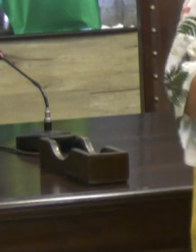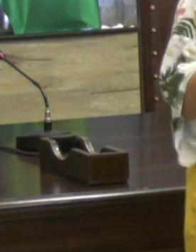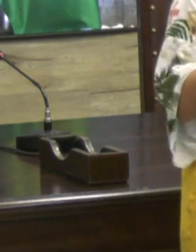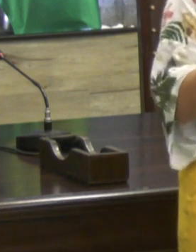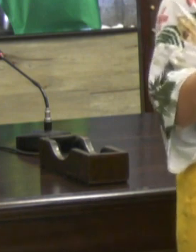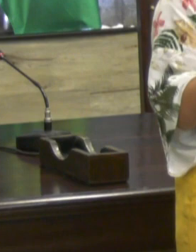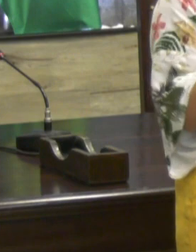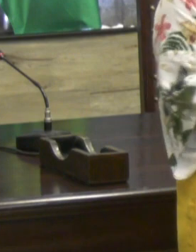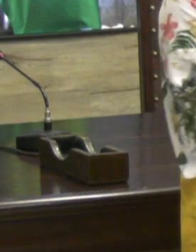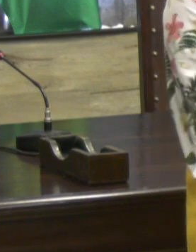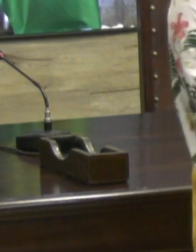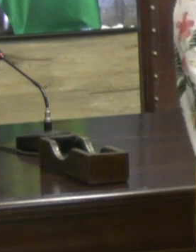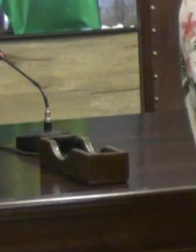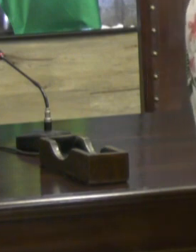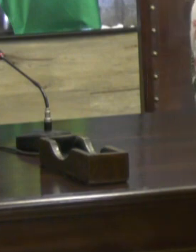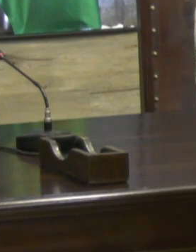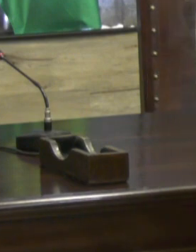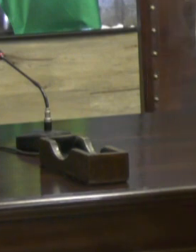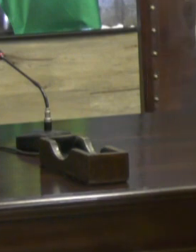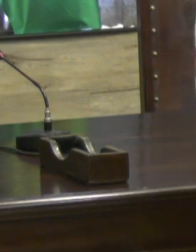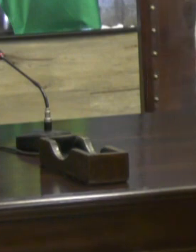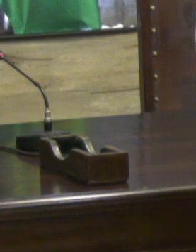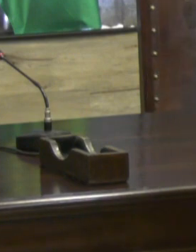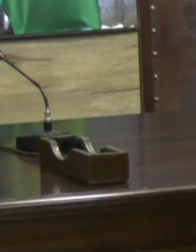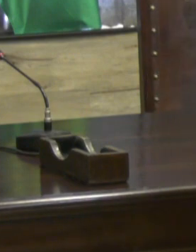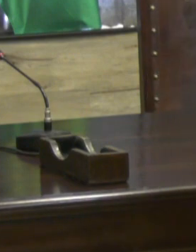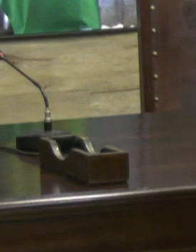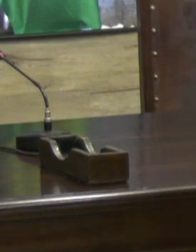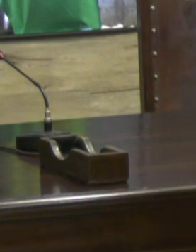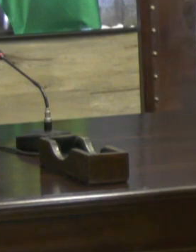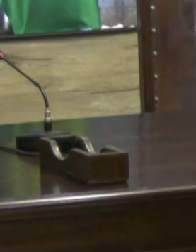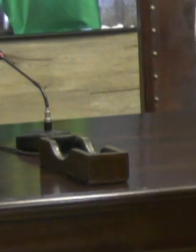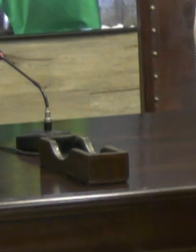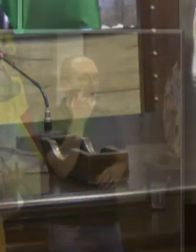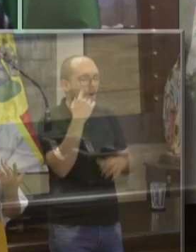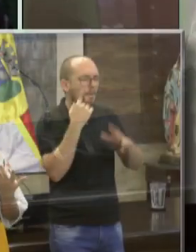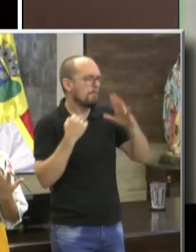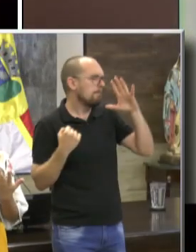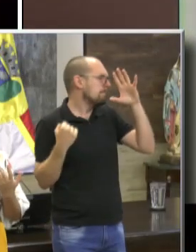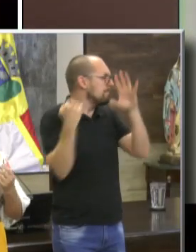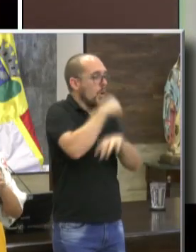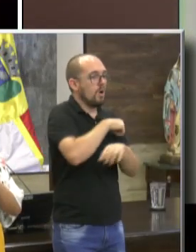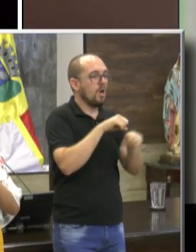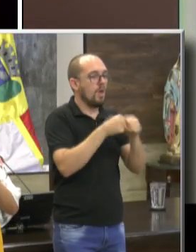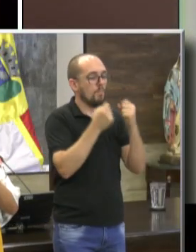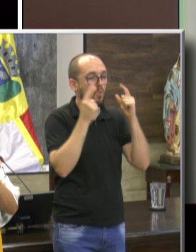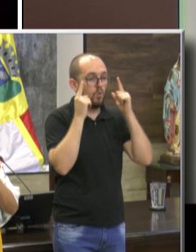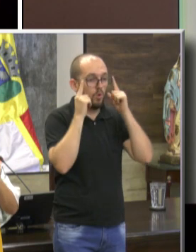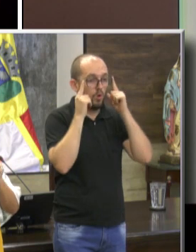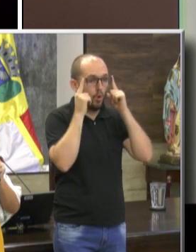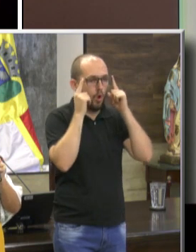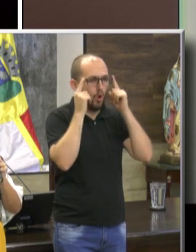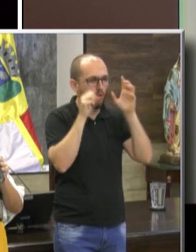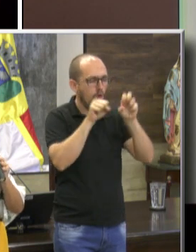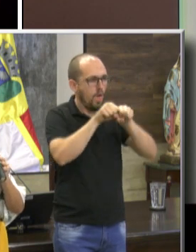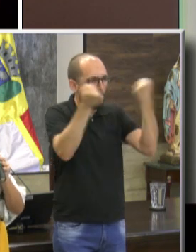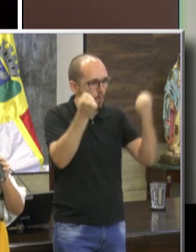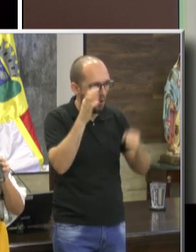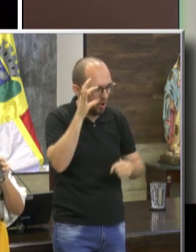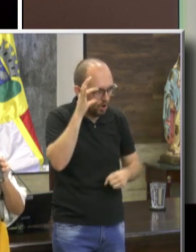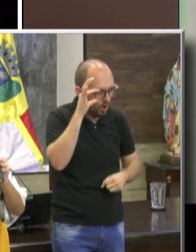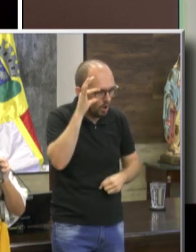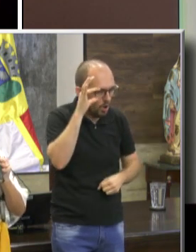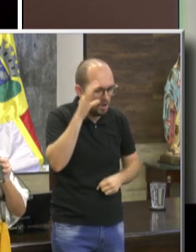tinha acontecido? O Gustavo deu um soco no meu rosto, um gancho tão forte, que quebrou meu óculos e ficou assim, eu fiquei